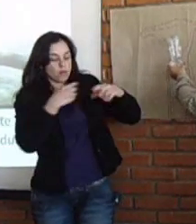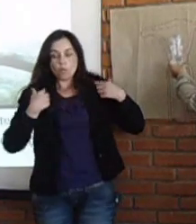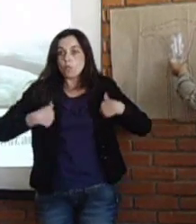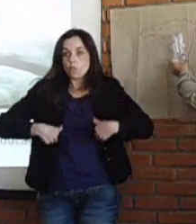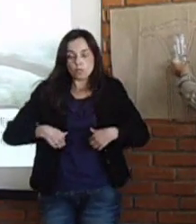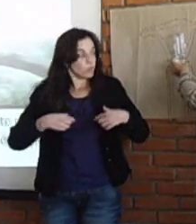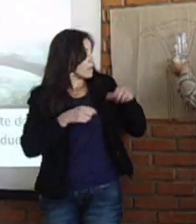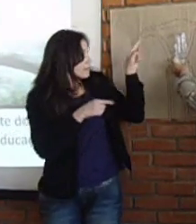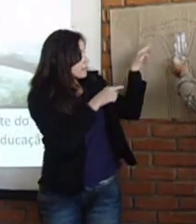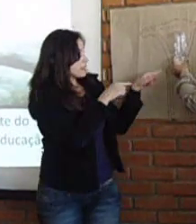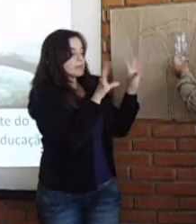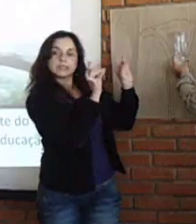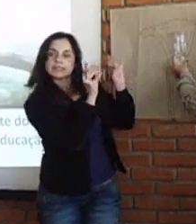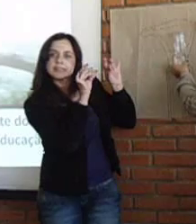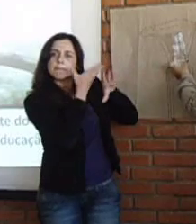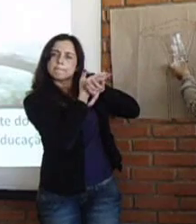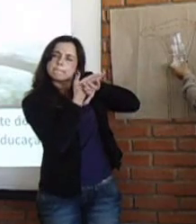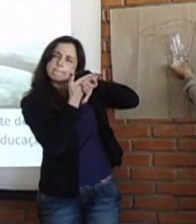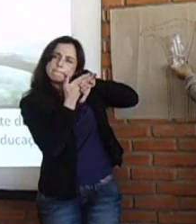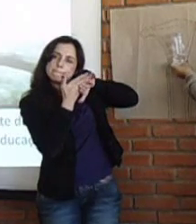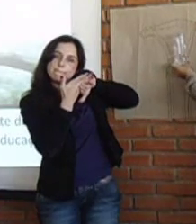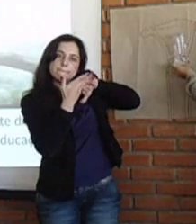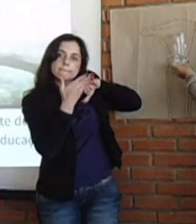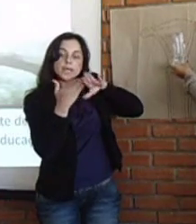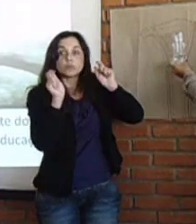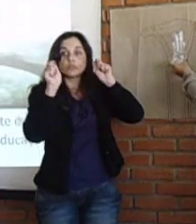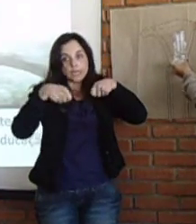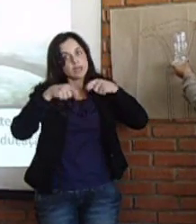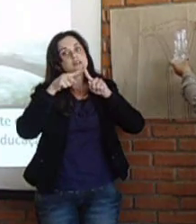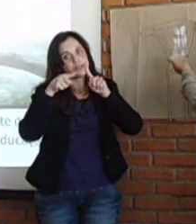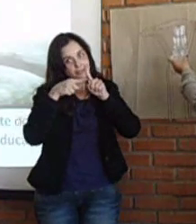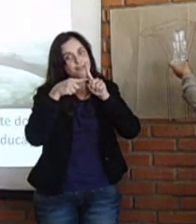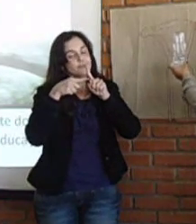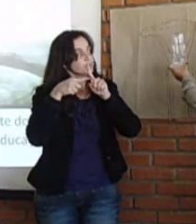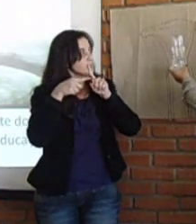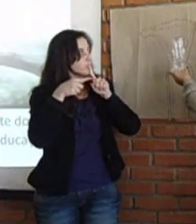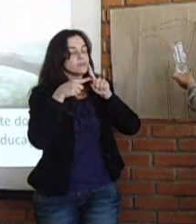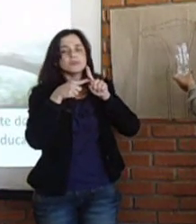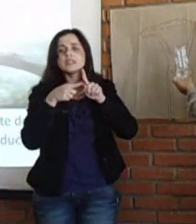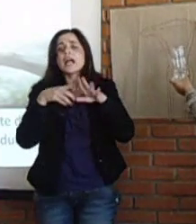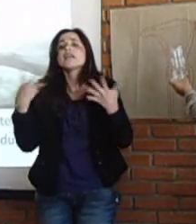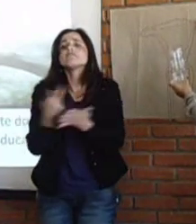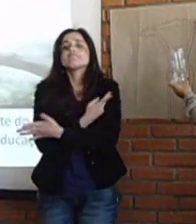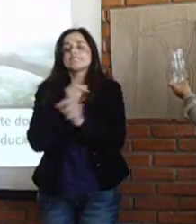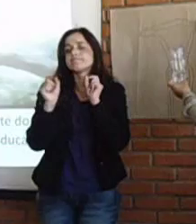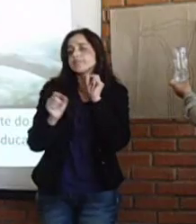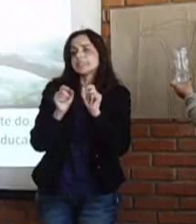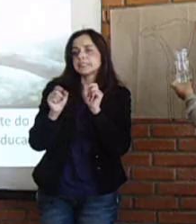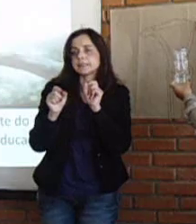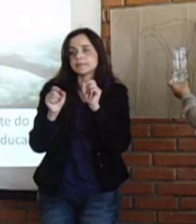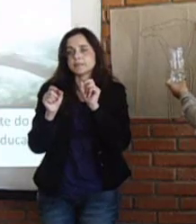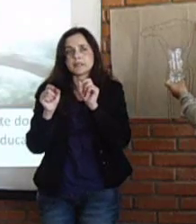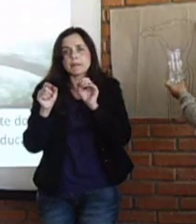bem clara, uma mucosa clara, e ela está no que a gente chama de período fértil. Nesse momento, ainda aqui por volta